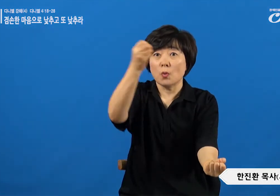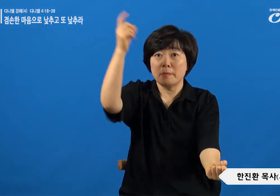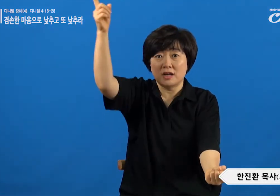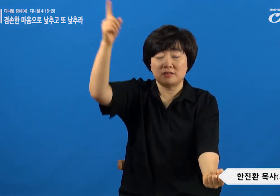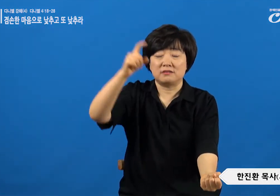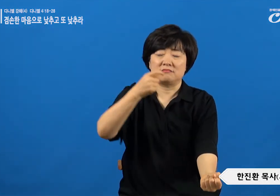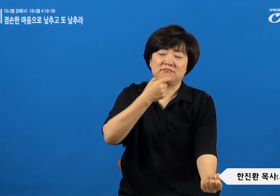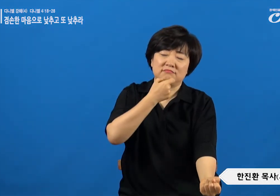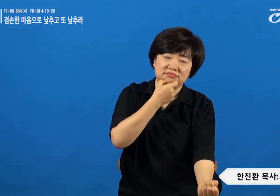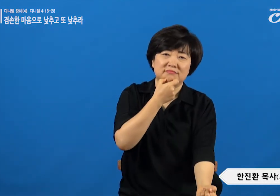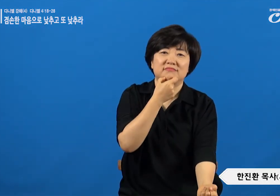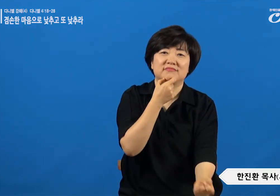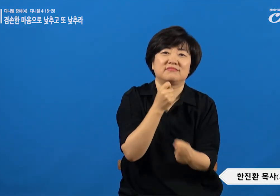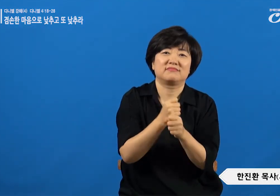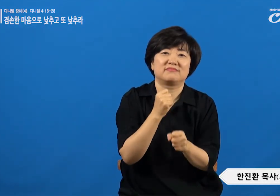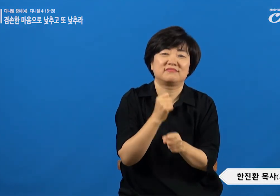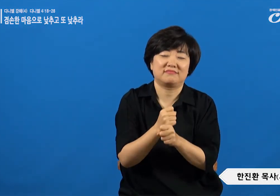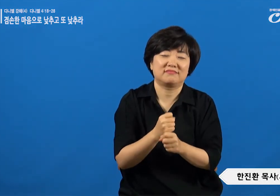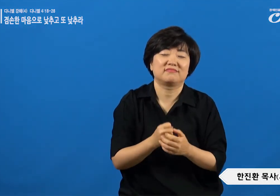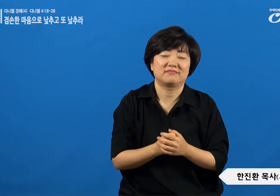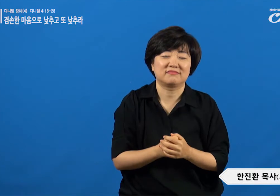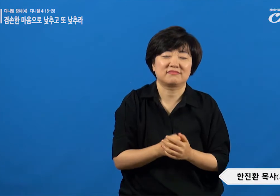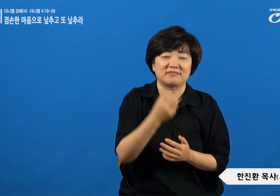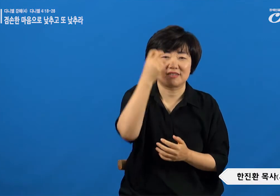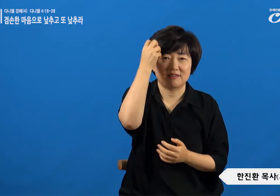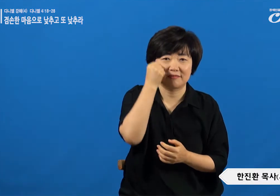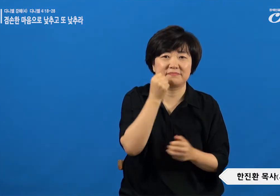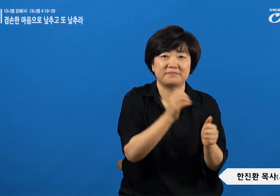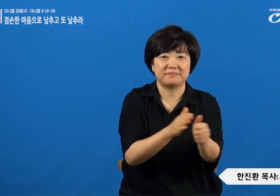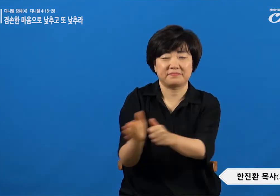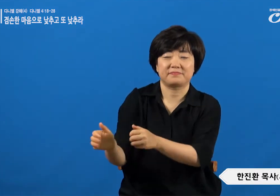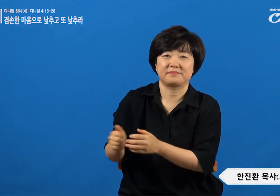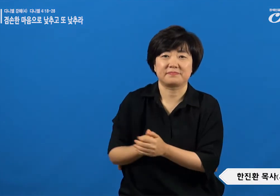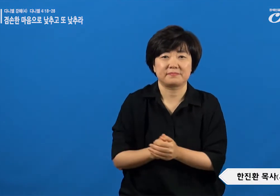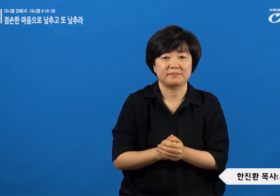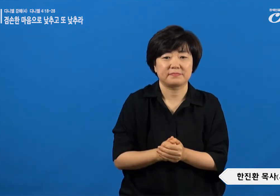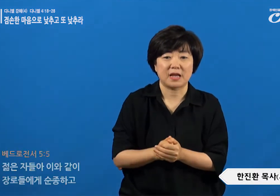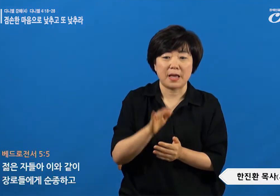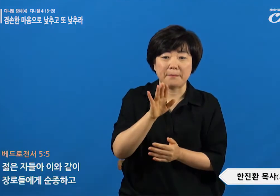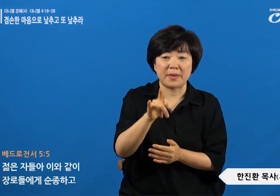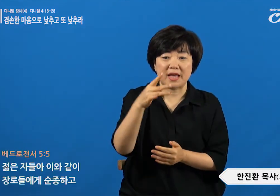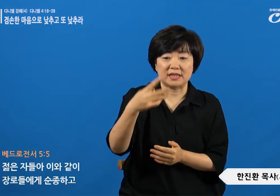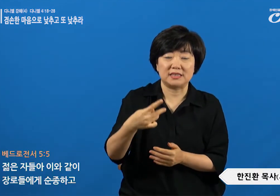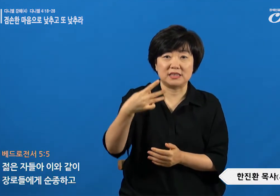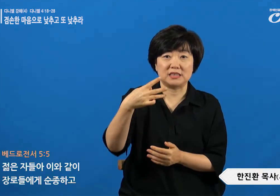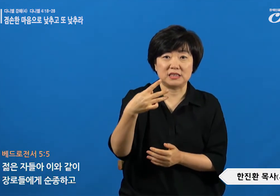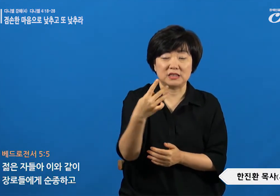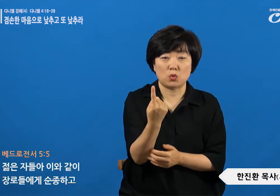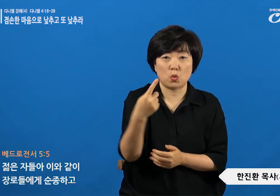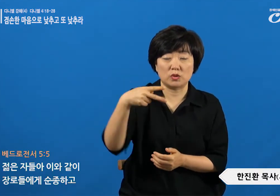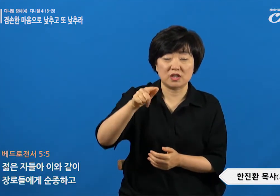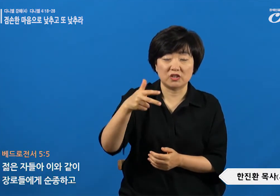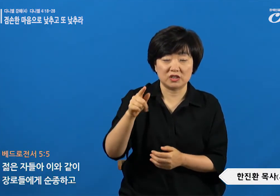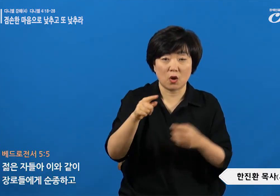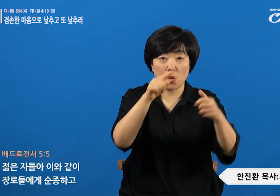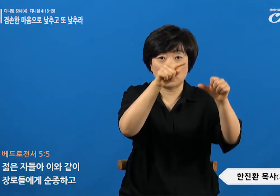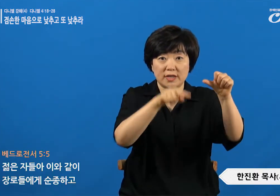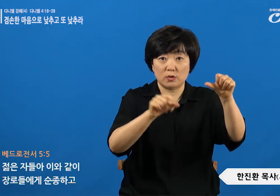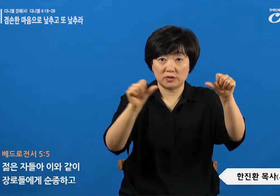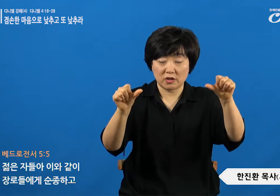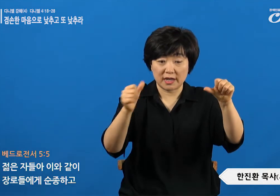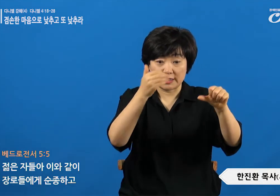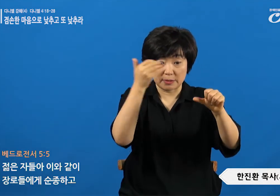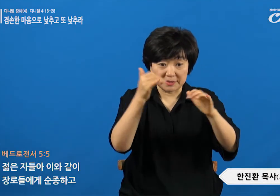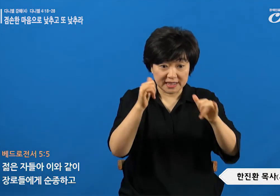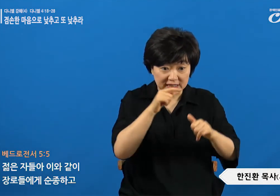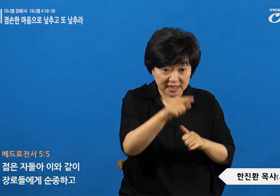교만을 싫어하신다 하는 사실을 우리가 기억해야 합니다. 베드로전서 5장 5절에 젊은